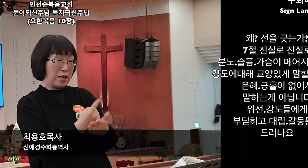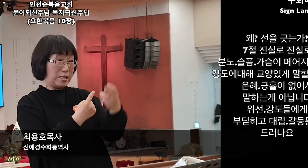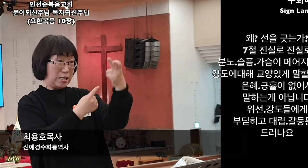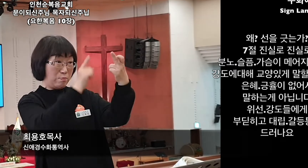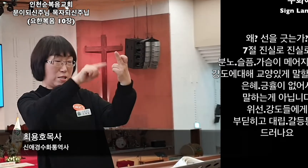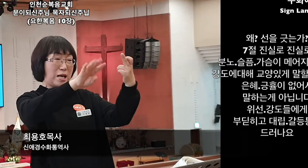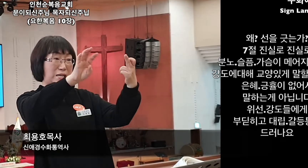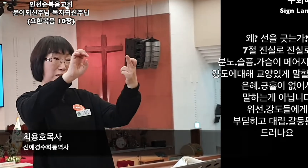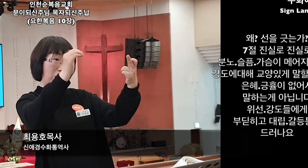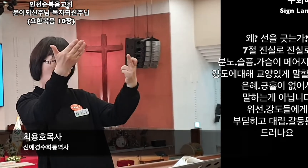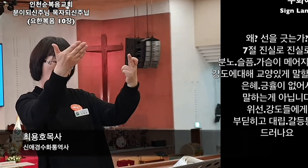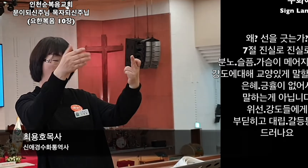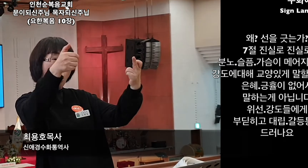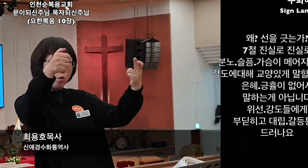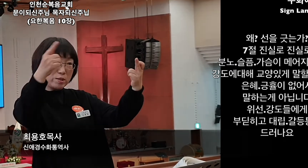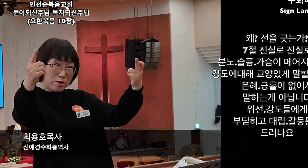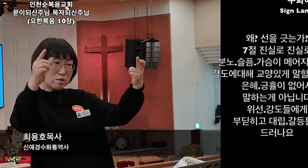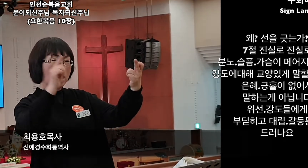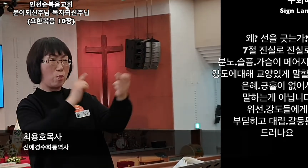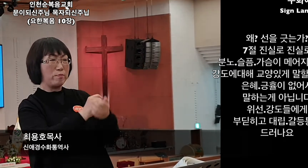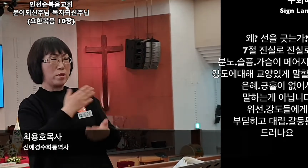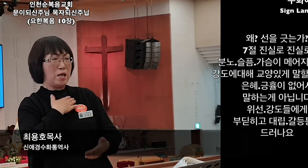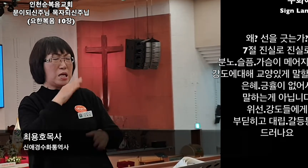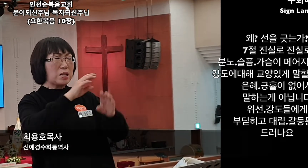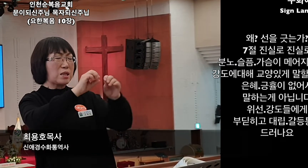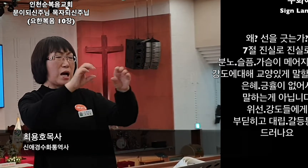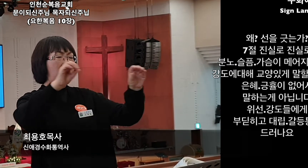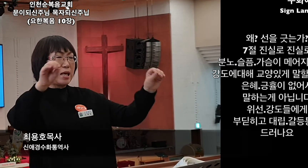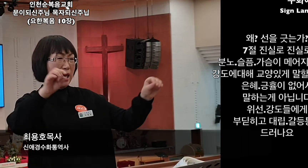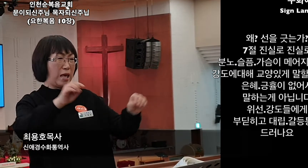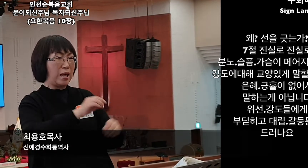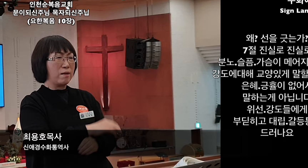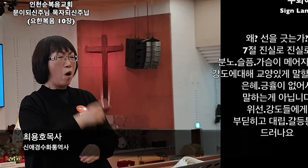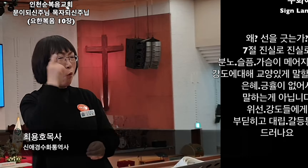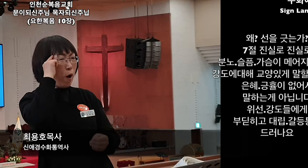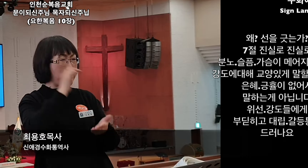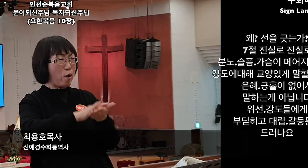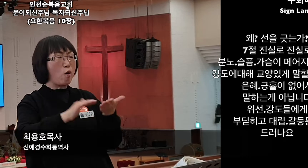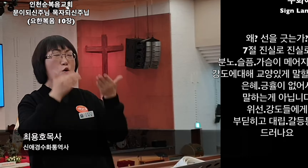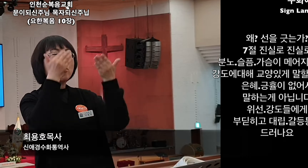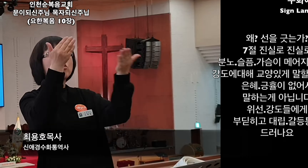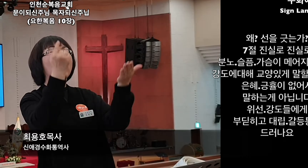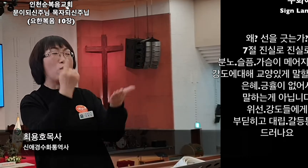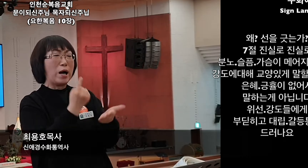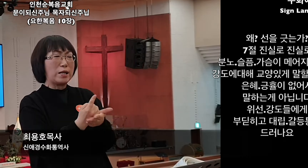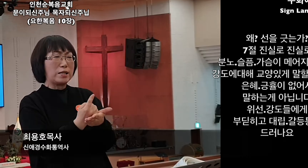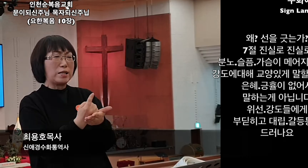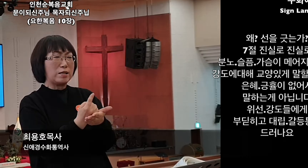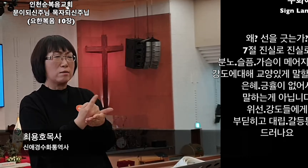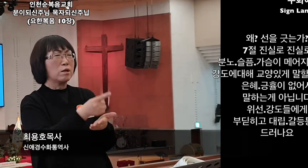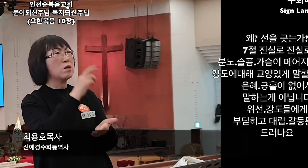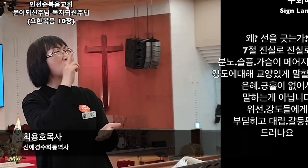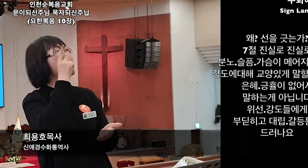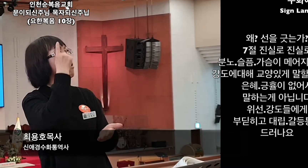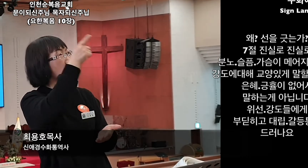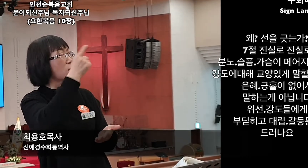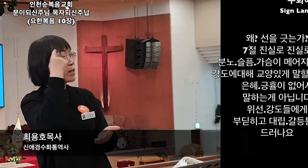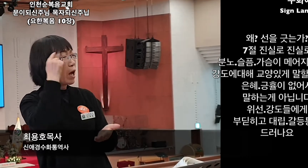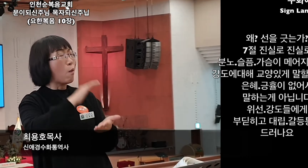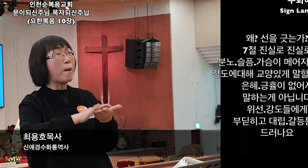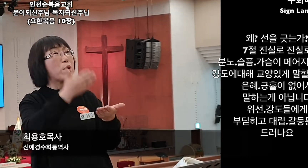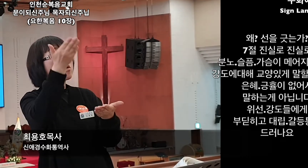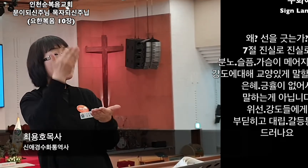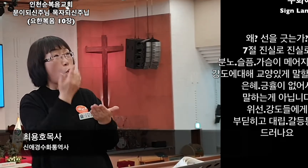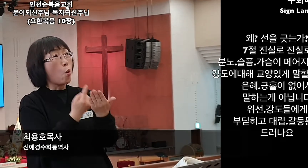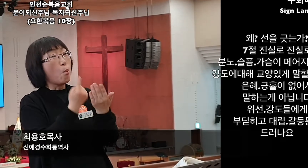12장 49절에 그랬고요. 51절에 가면 내가 이 땅에 너에게 화평을 주러 왔다고 생각하면 너희들 틀렸대요. 내가 화평을 주러